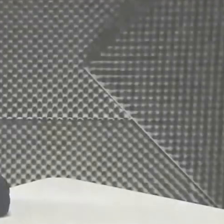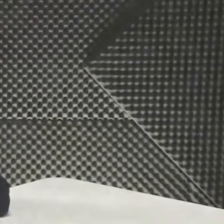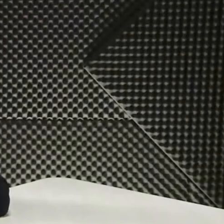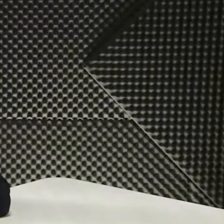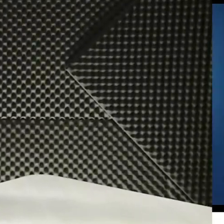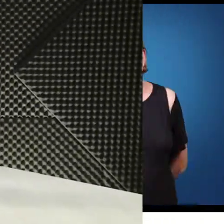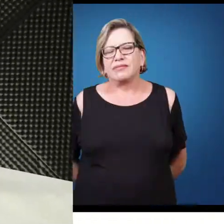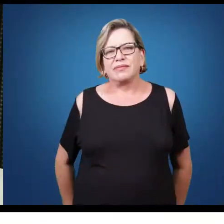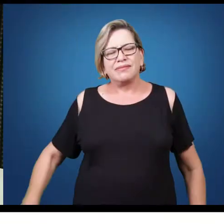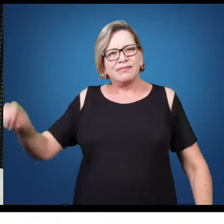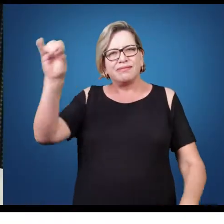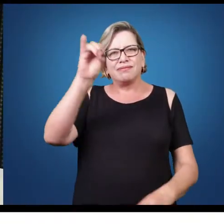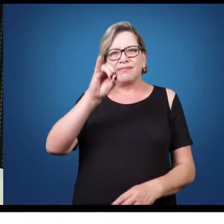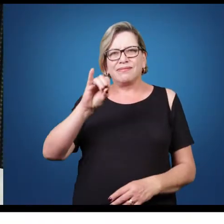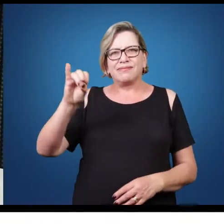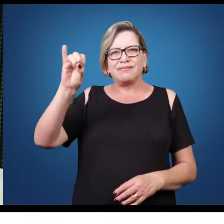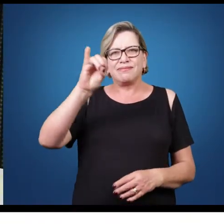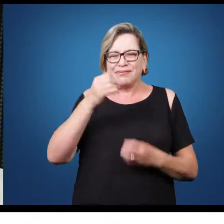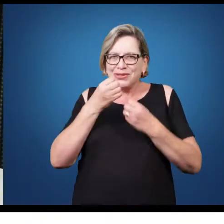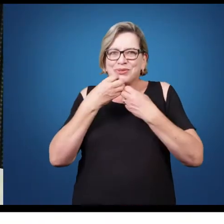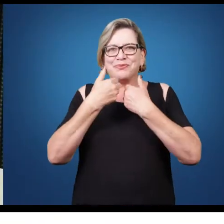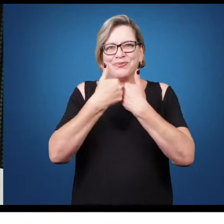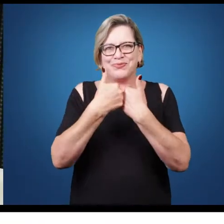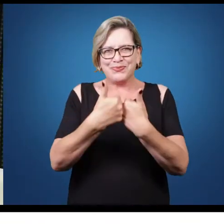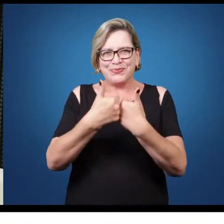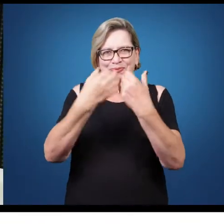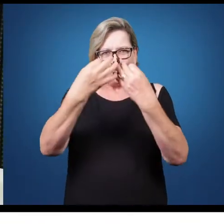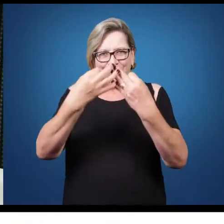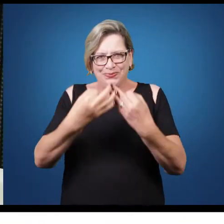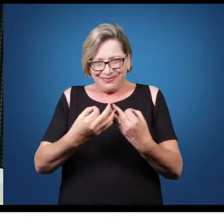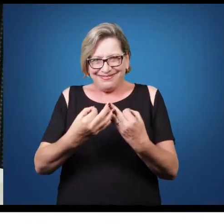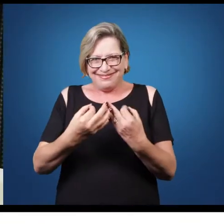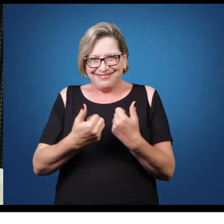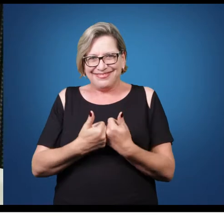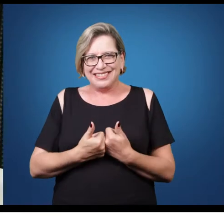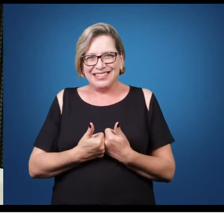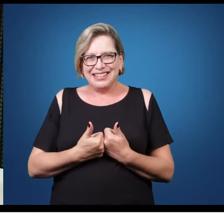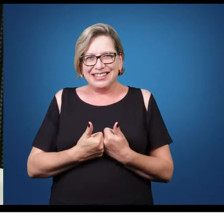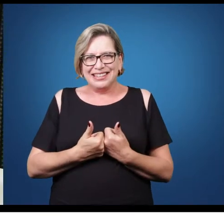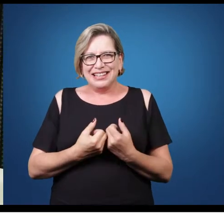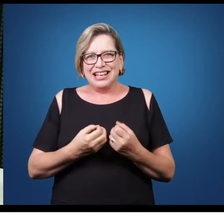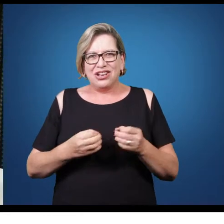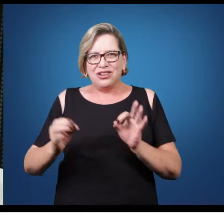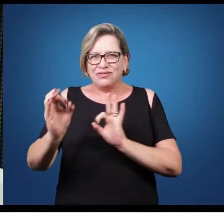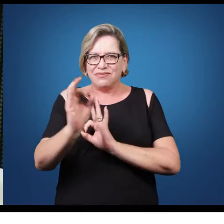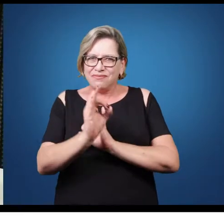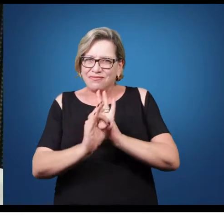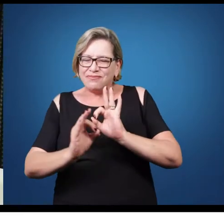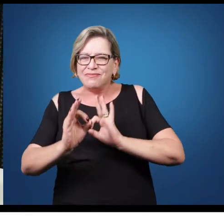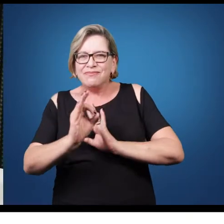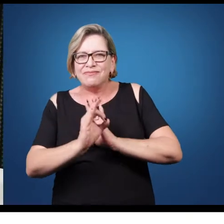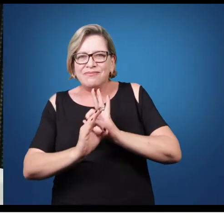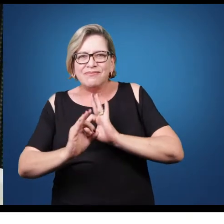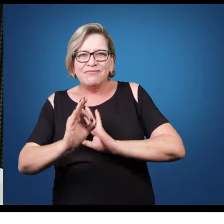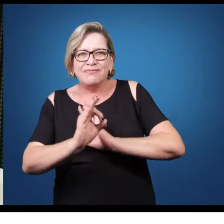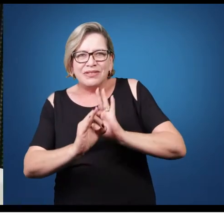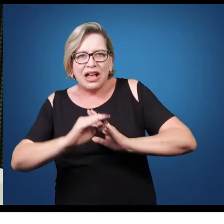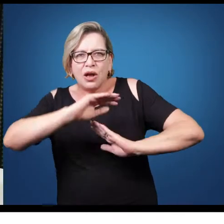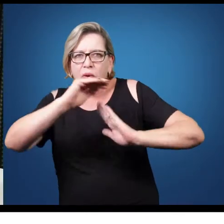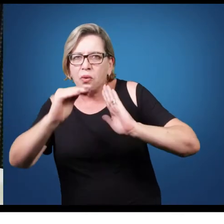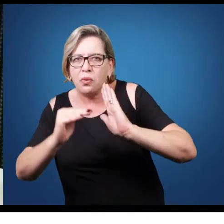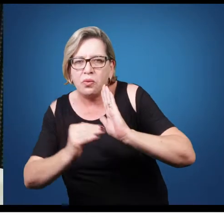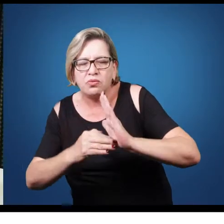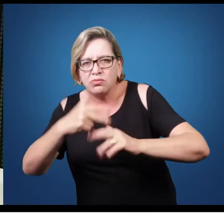olá pessoal como vão tudo certo por aí tudo bem vou preparar essa aqui é a nossa última